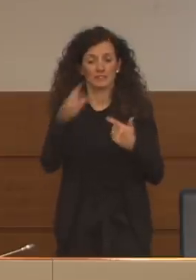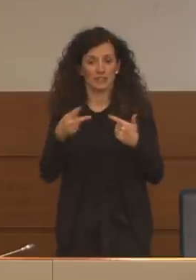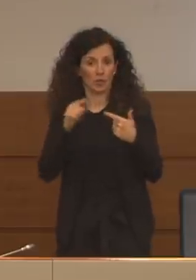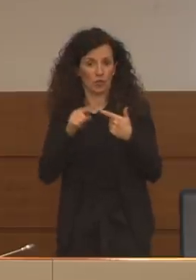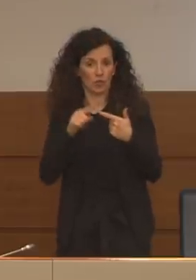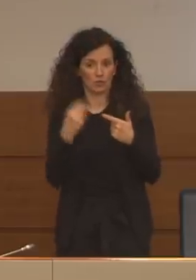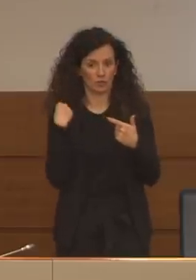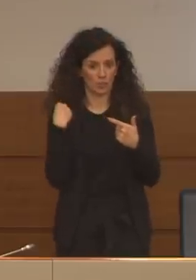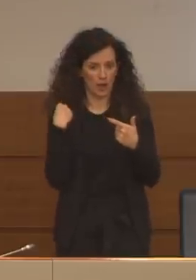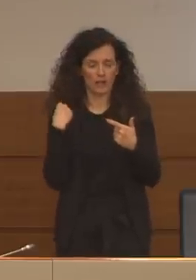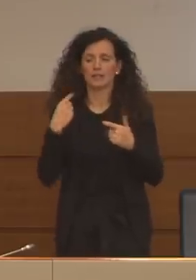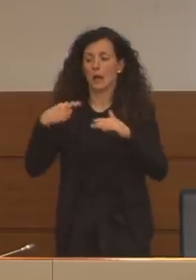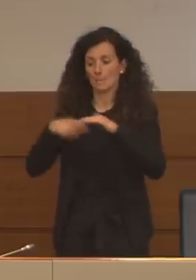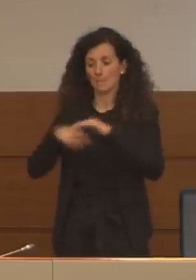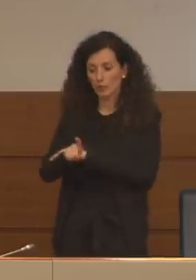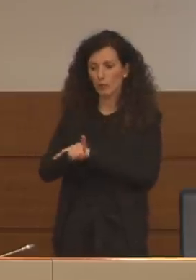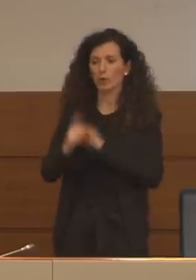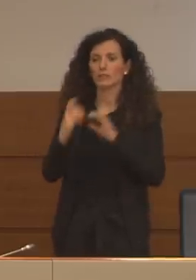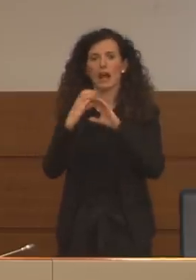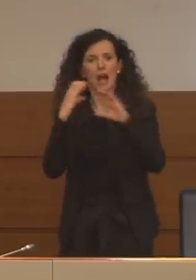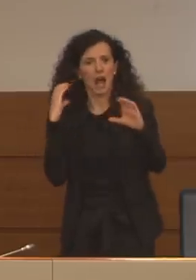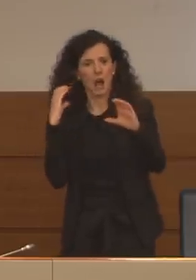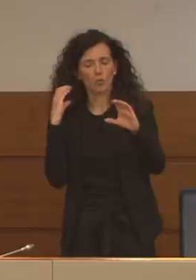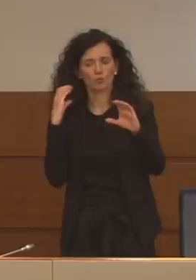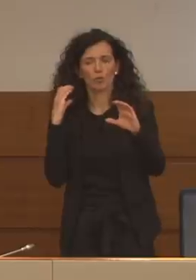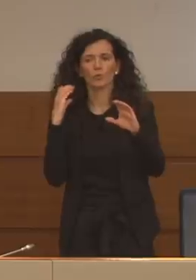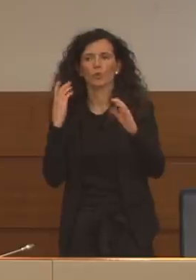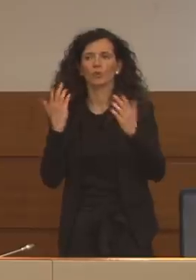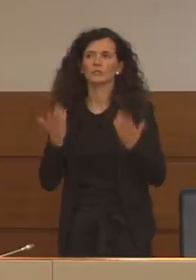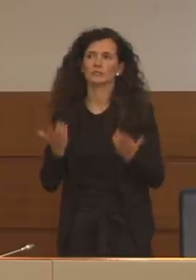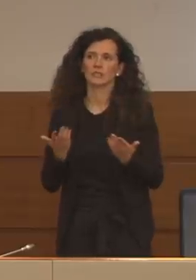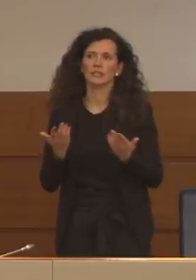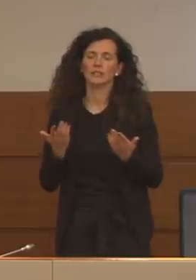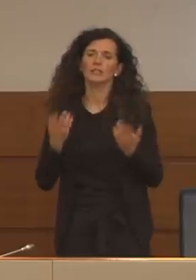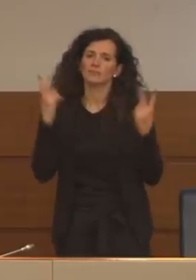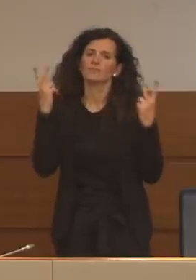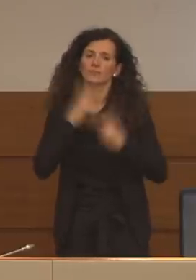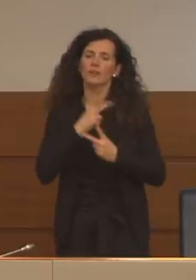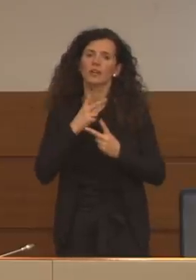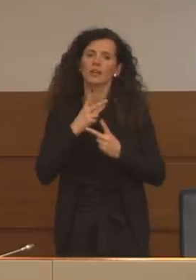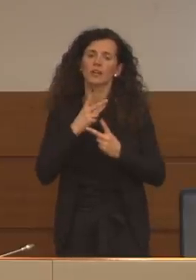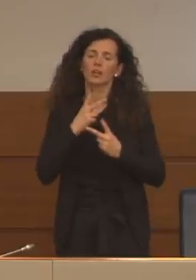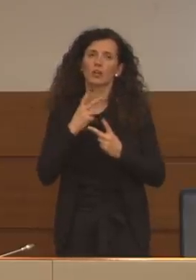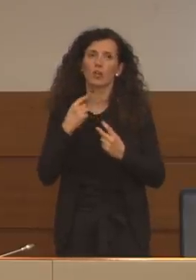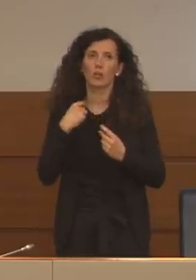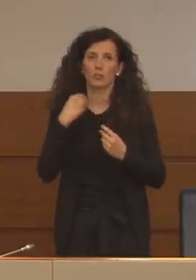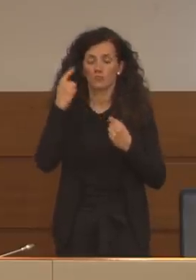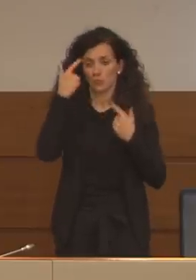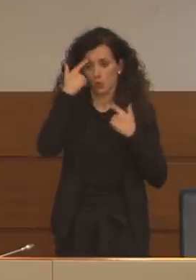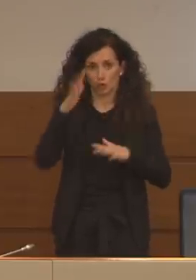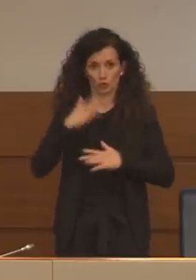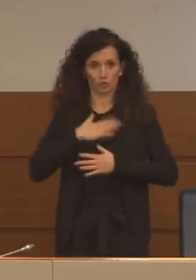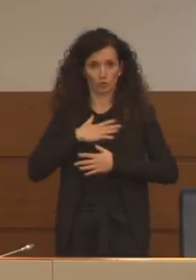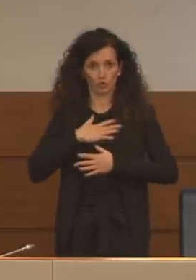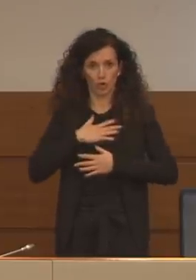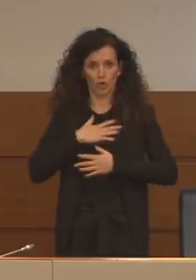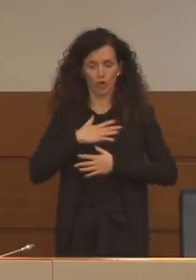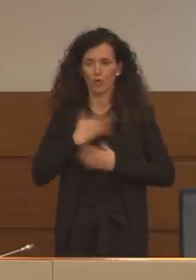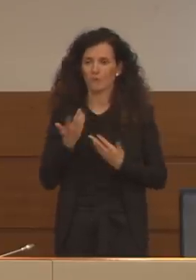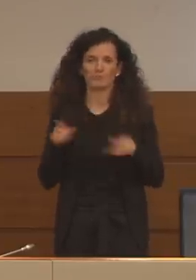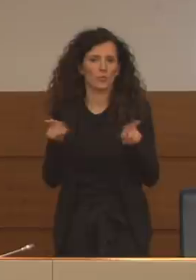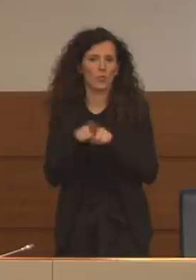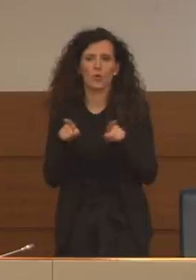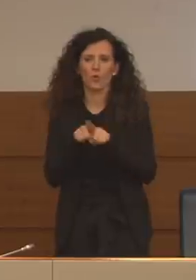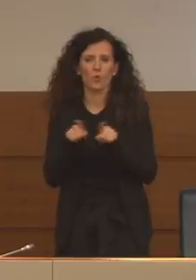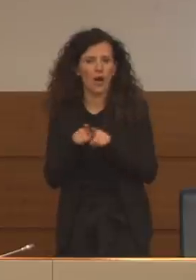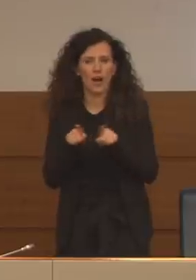e autobus francamente credo che per quello che ne so io sia esattamente la stessa